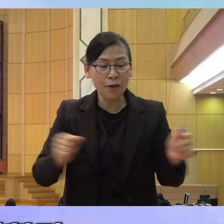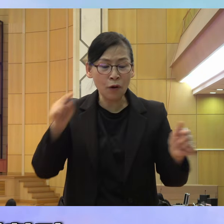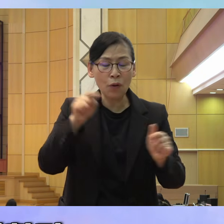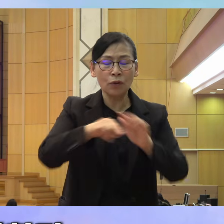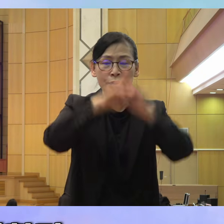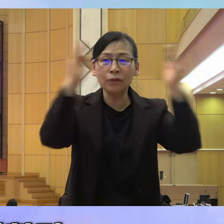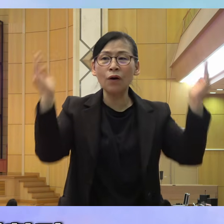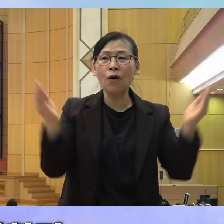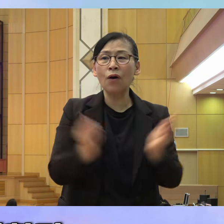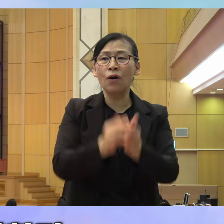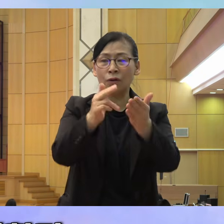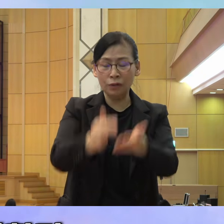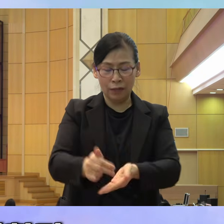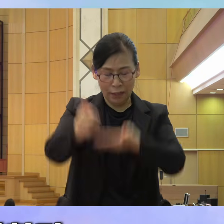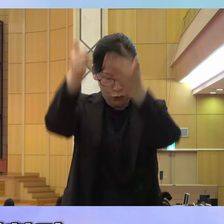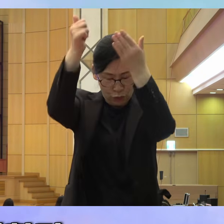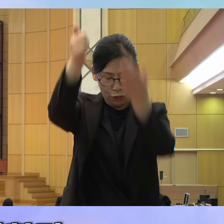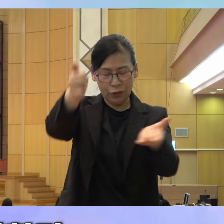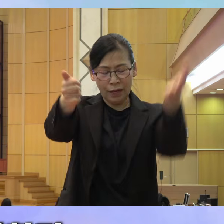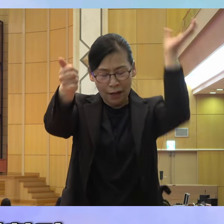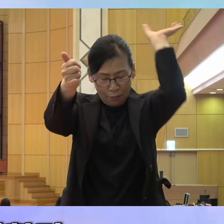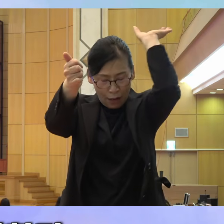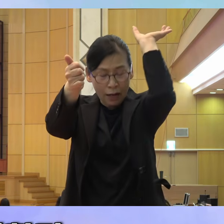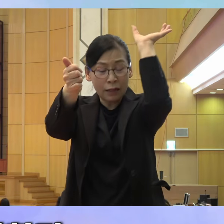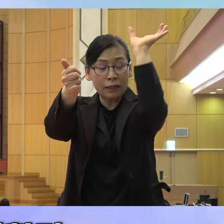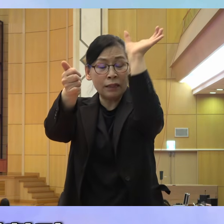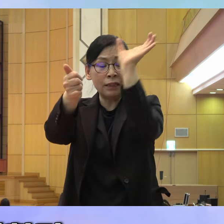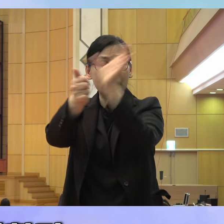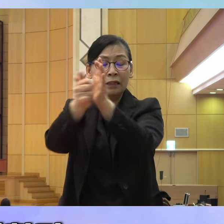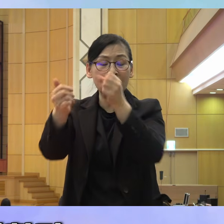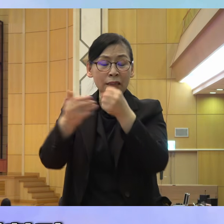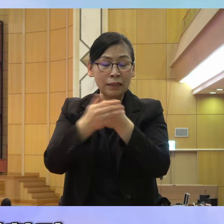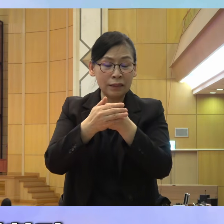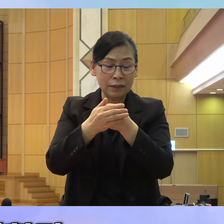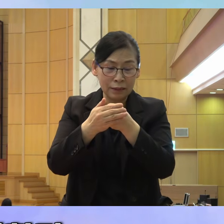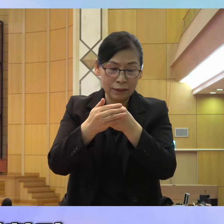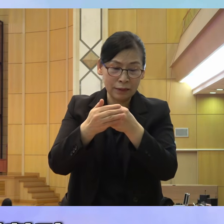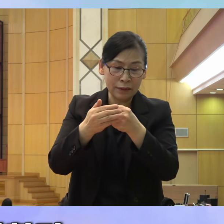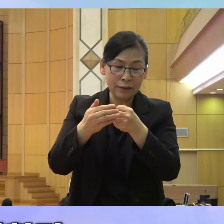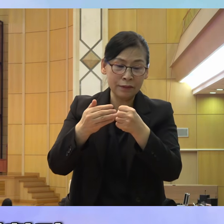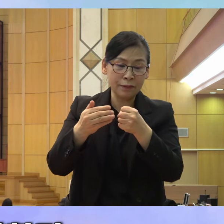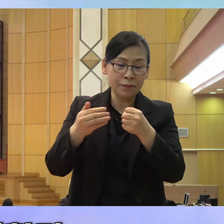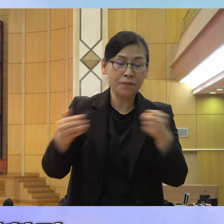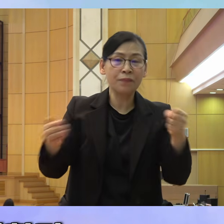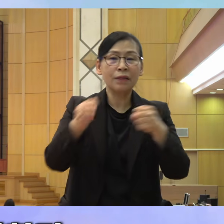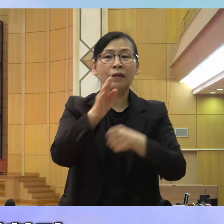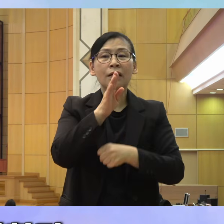나의 모든 것 다 주께 맡기니